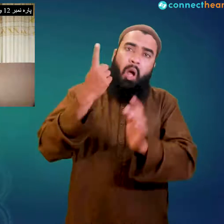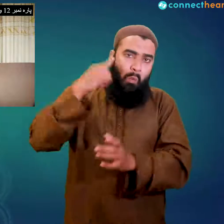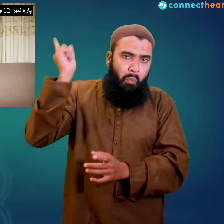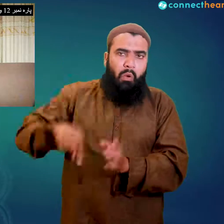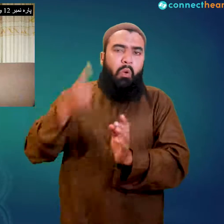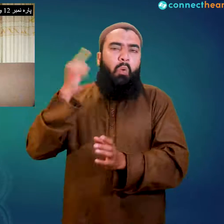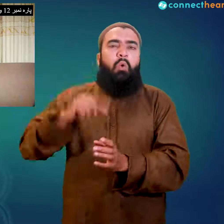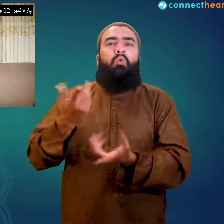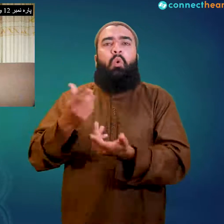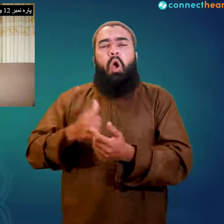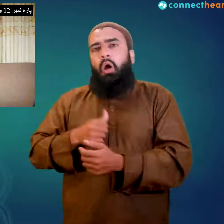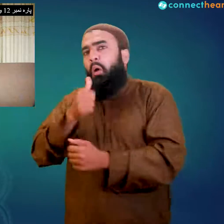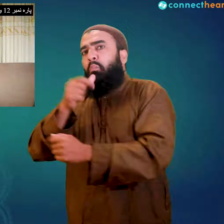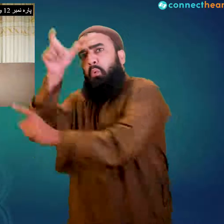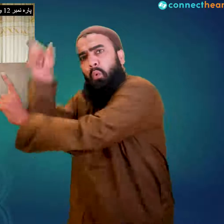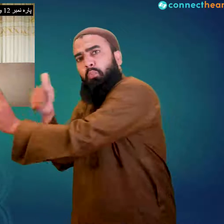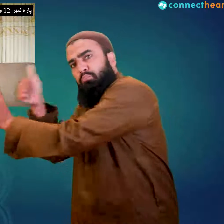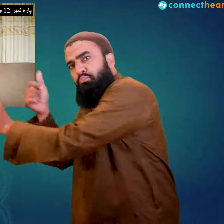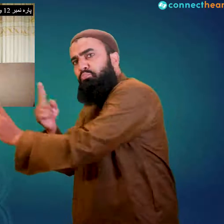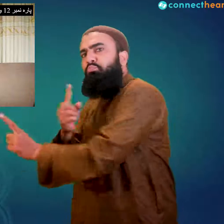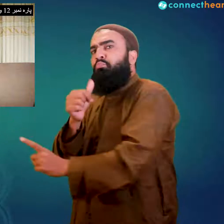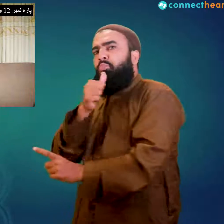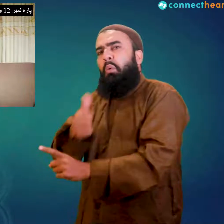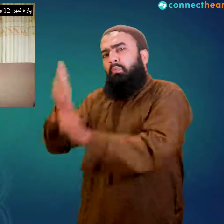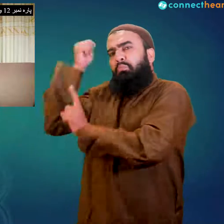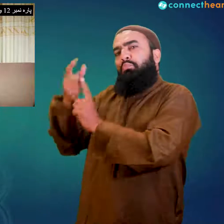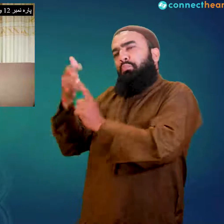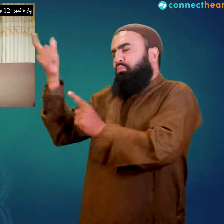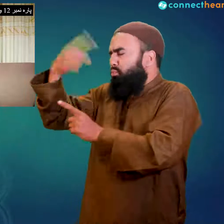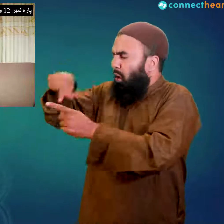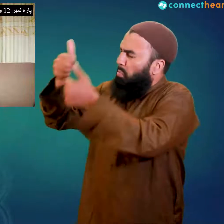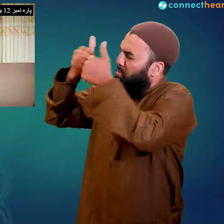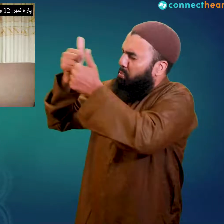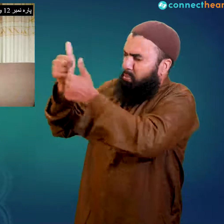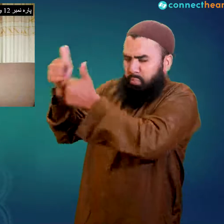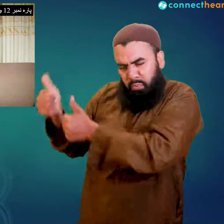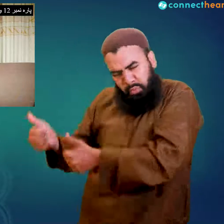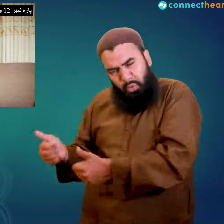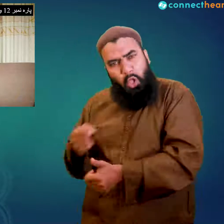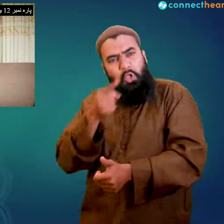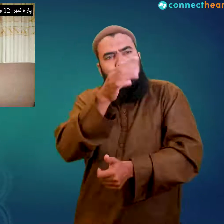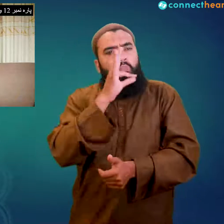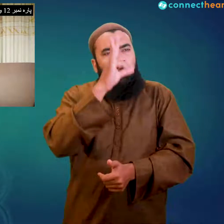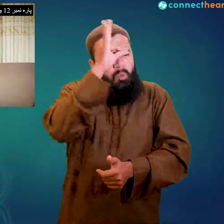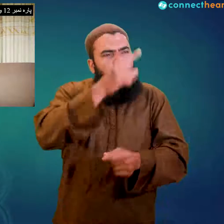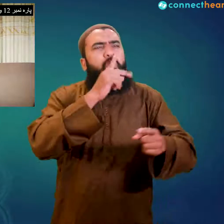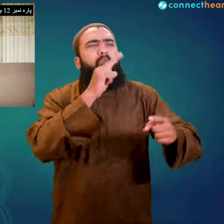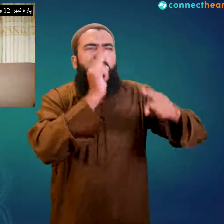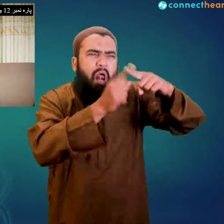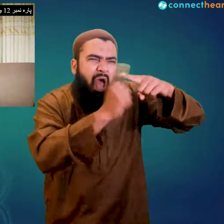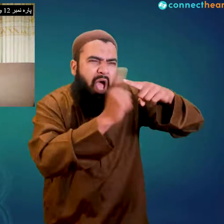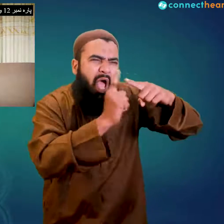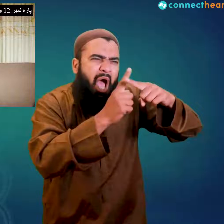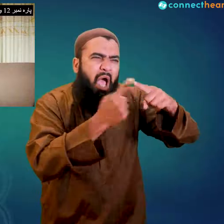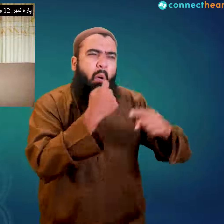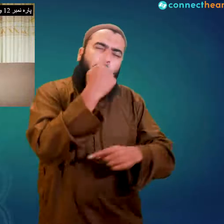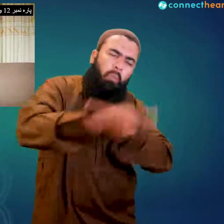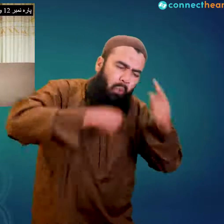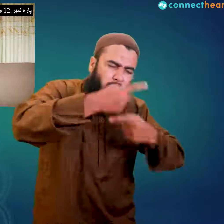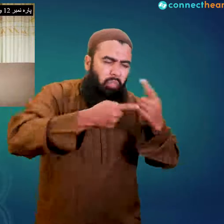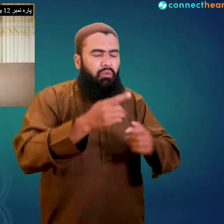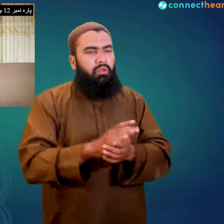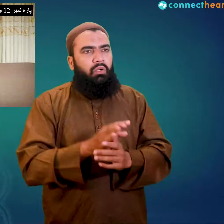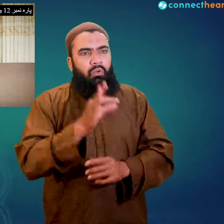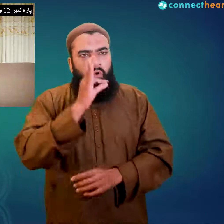چھوڑ نہیں سکتے، باوجود اس کے کہ حق ان کے سامنے کر دیا گیا اور حق کو انہوں نے پہچان بھی